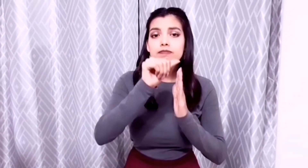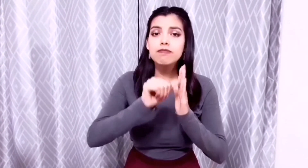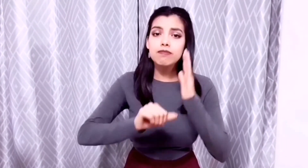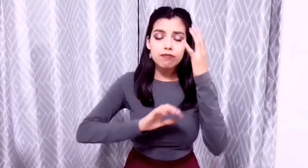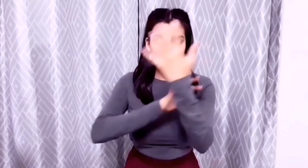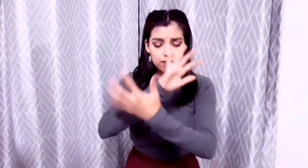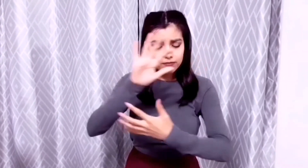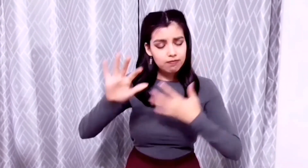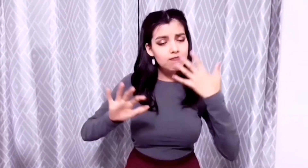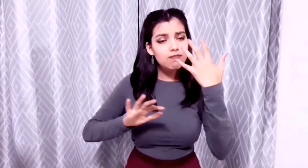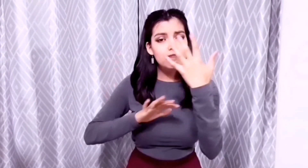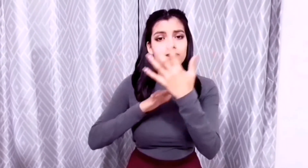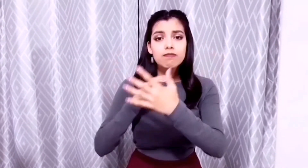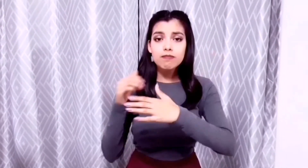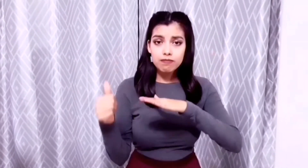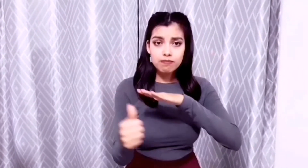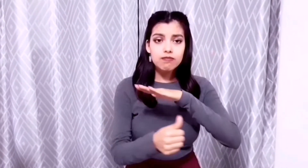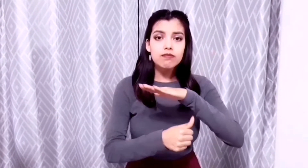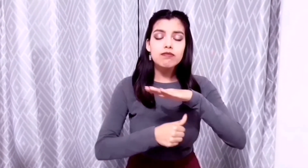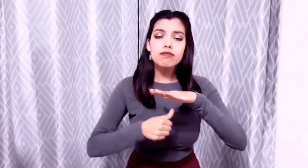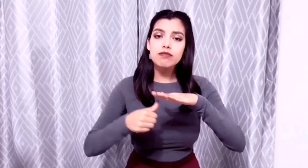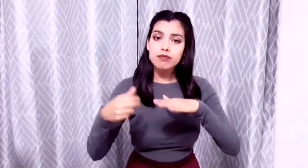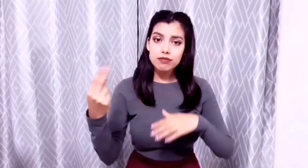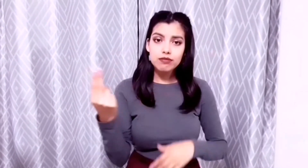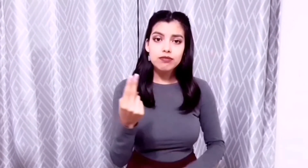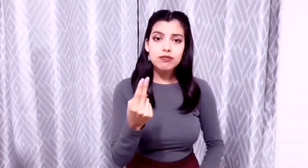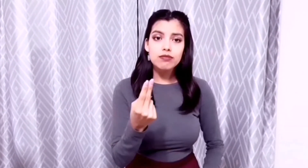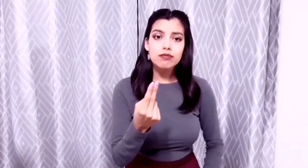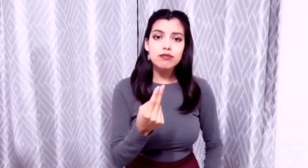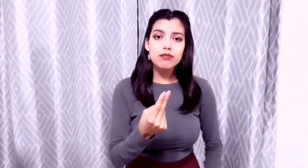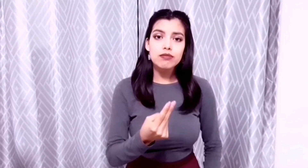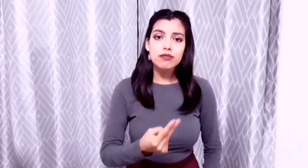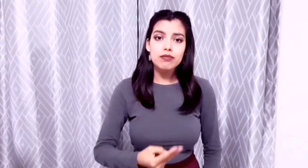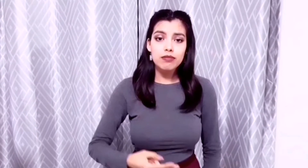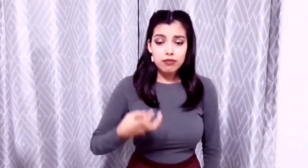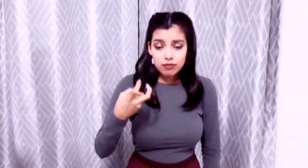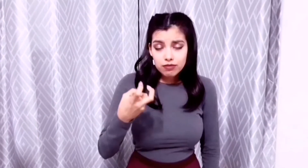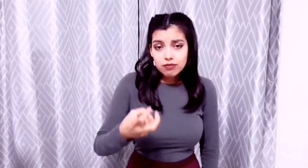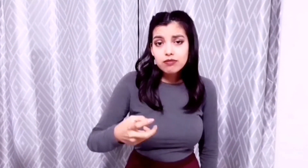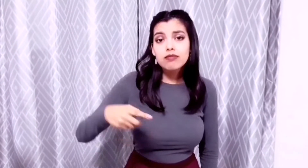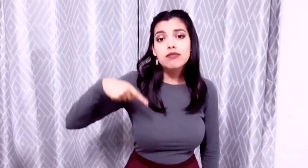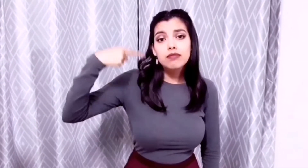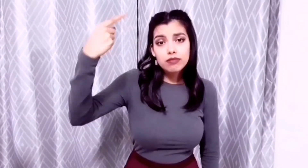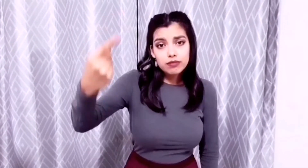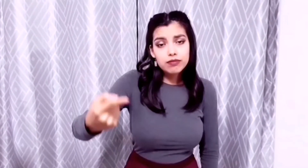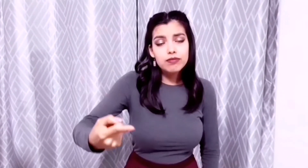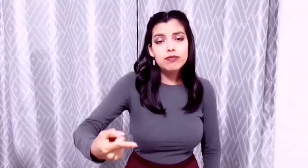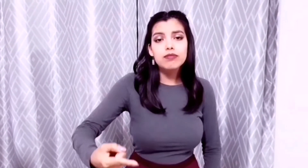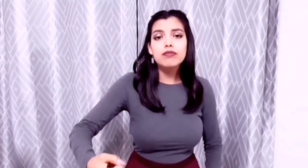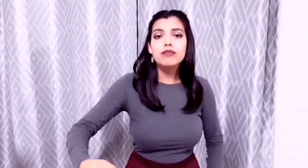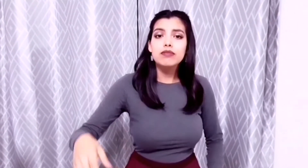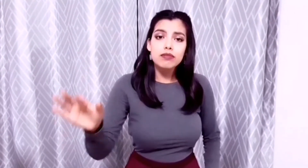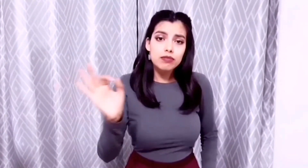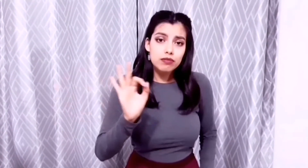Meses grises, es tiempo de escondernos. Tal vez sea la forma